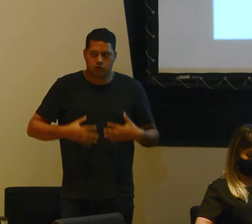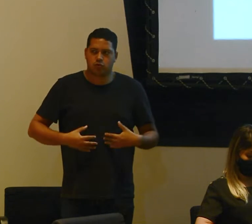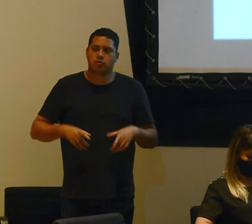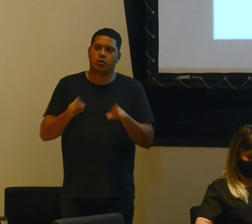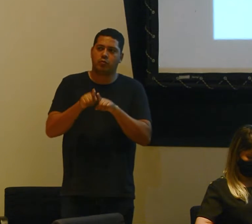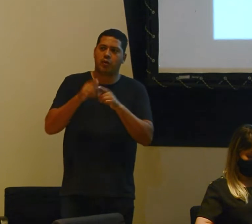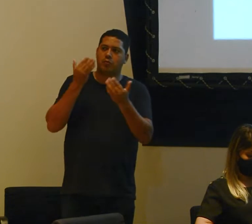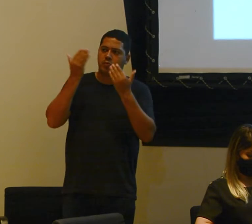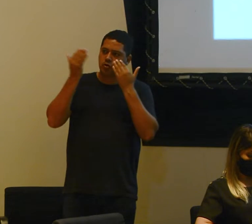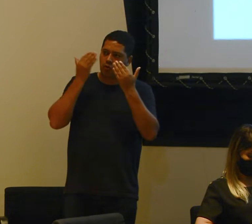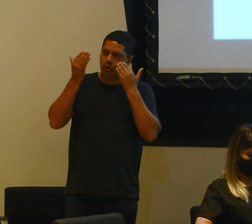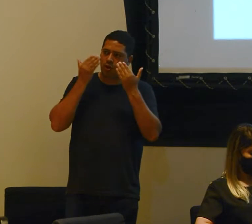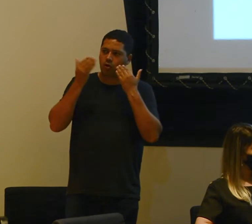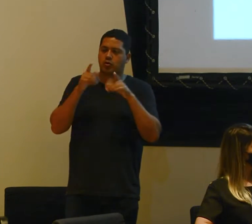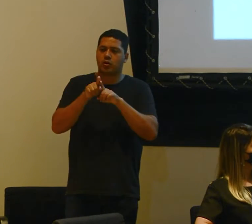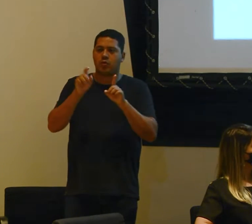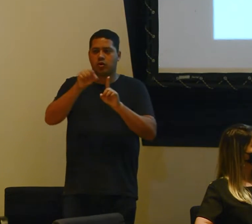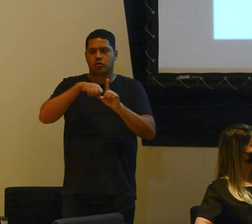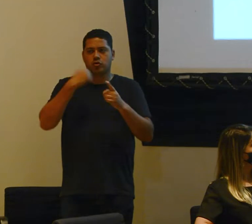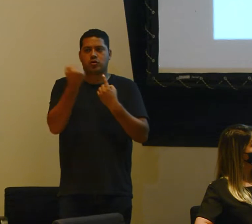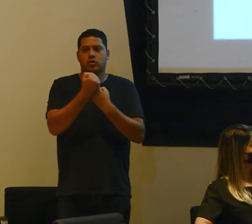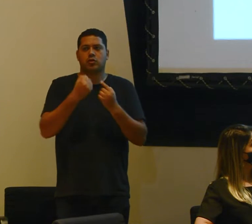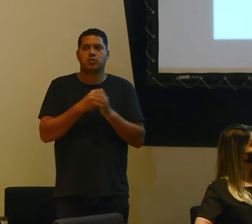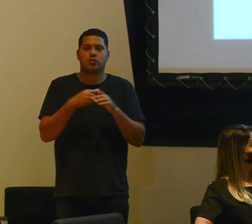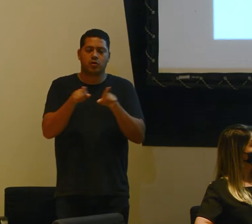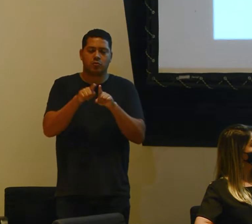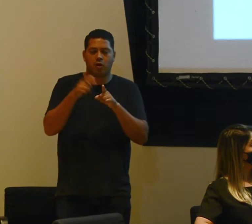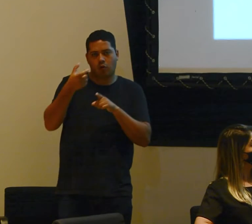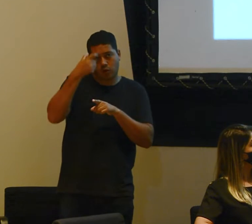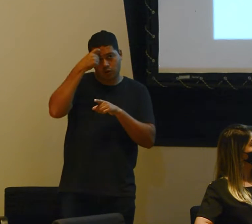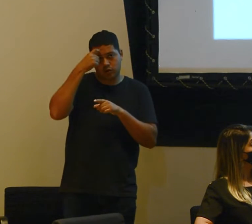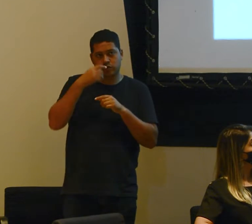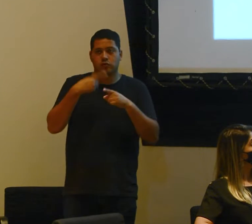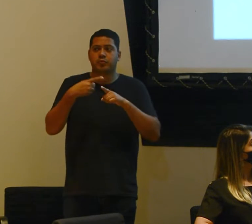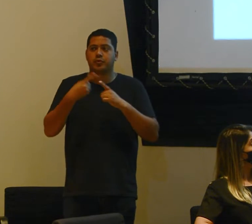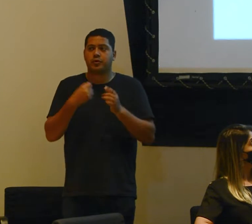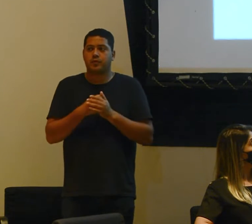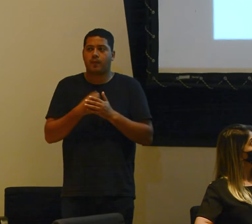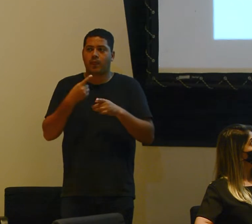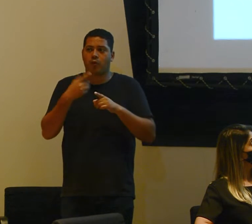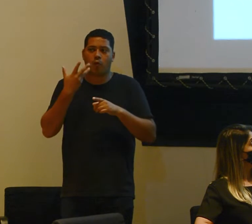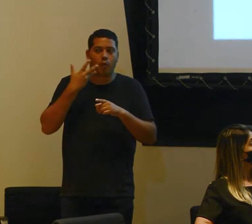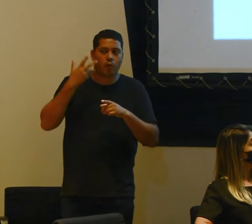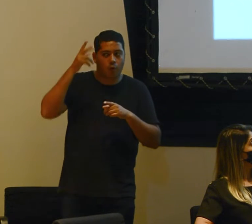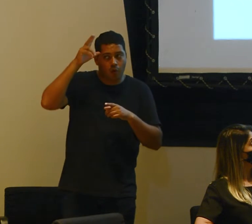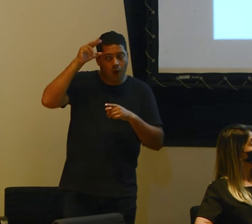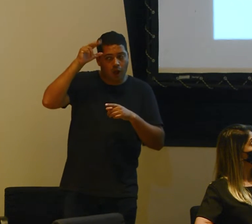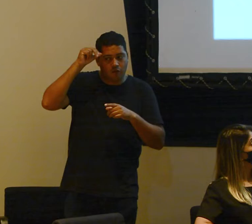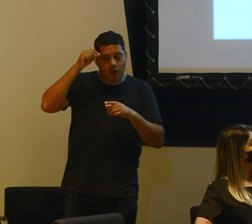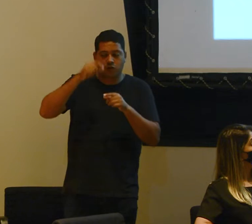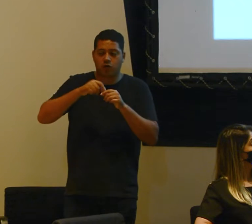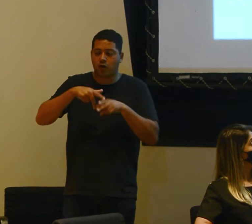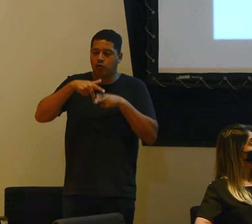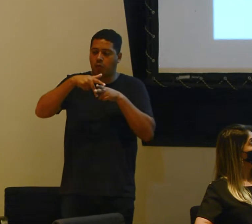quanto psicológicos, quanto sociais, também como cognitivos. Por quê? Gente, o cavalo ele realiza um movimento que a